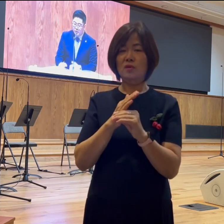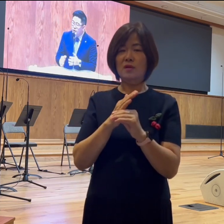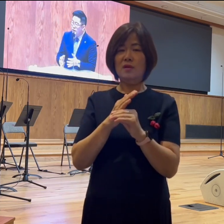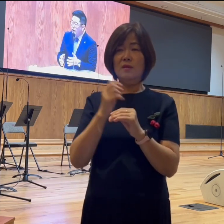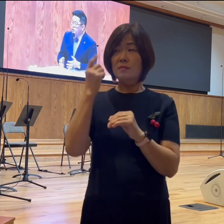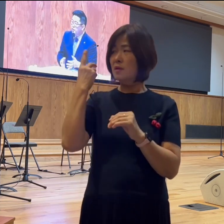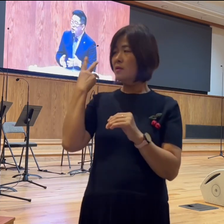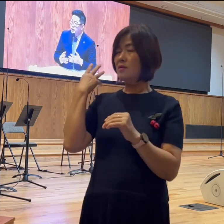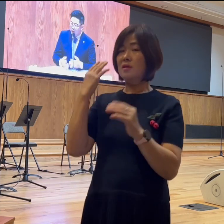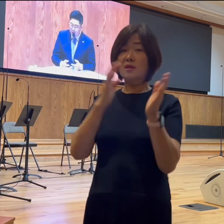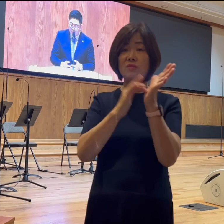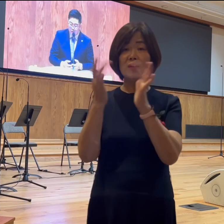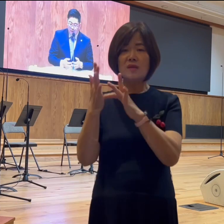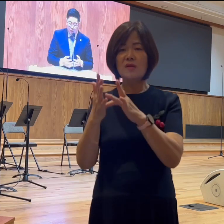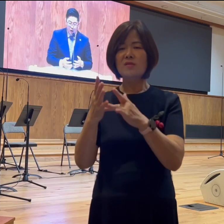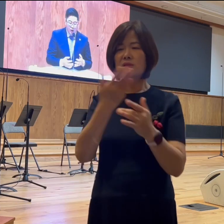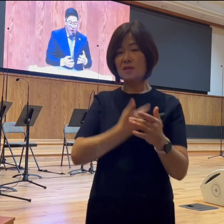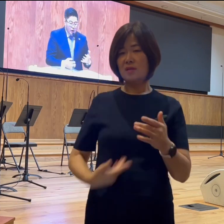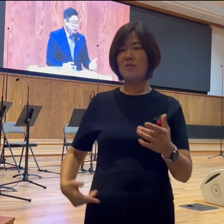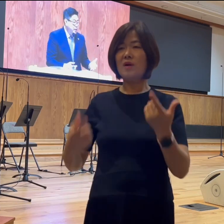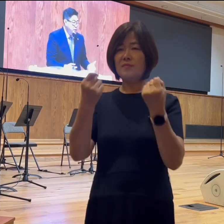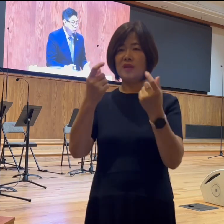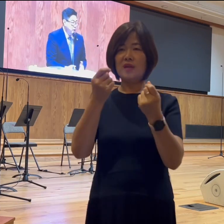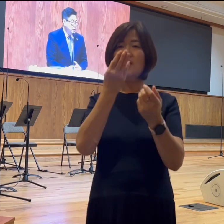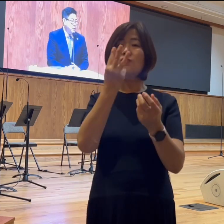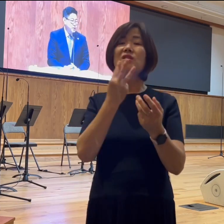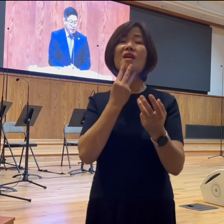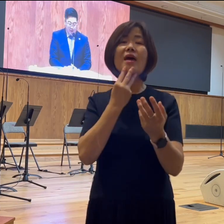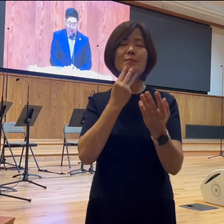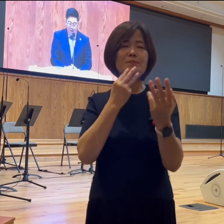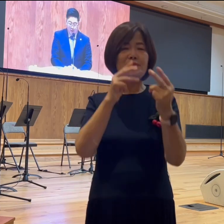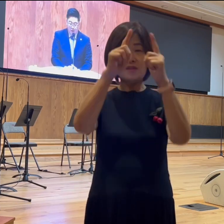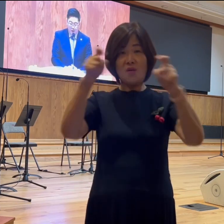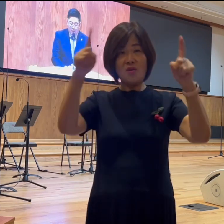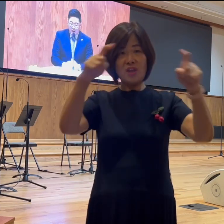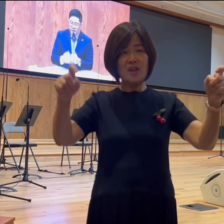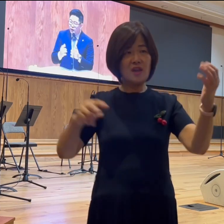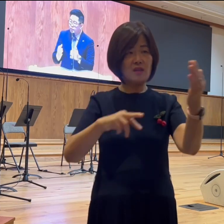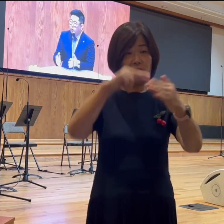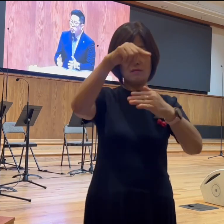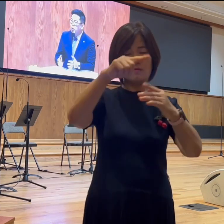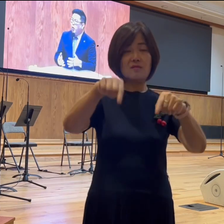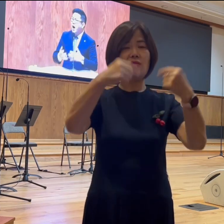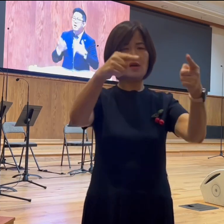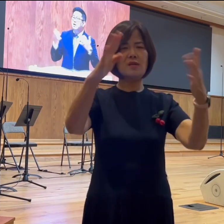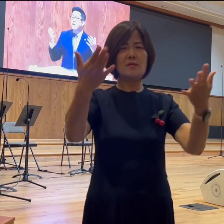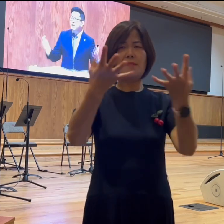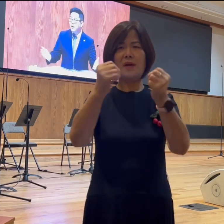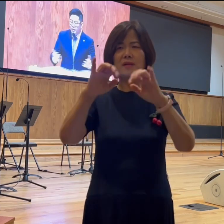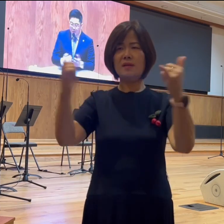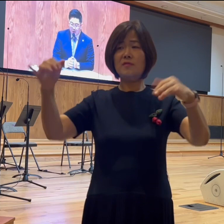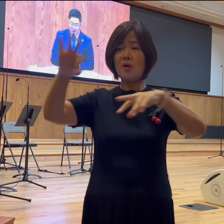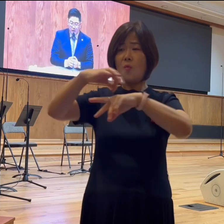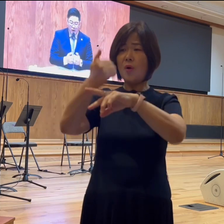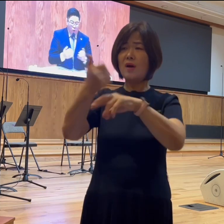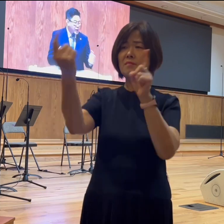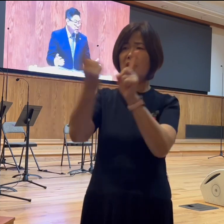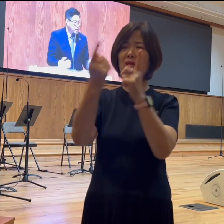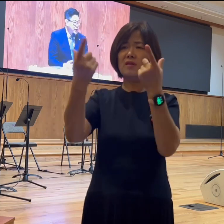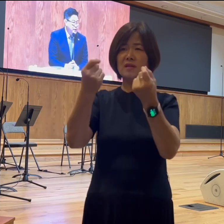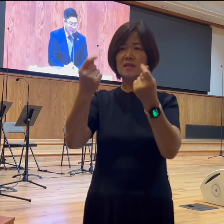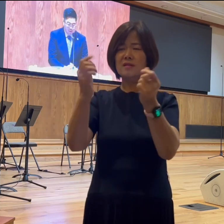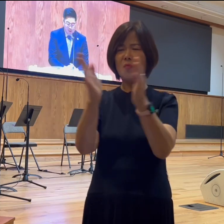며칠 전에 예수님께서 제자들과 함께 예루살렘 성에 입성하셨어요. 많은 사람들로부터 왕을 맞이하는 것 같은